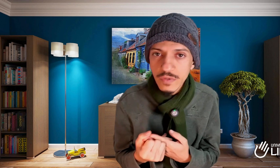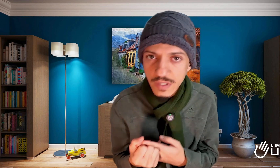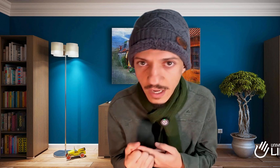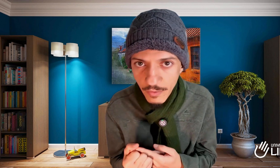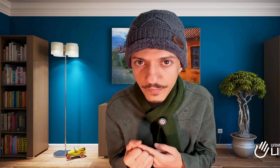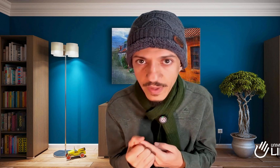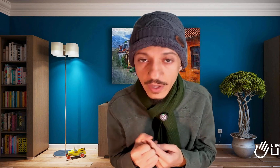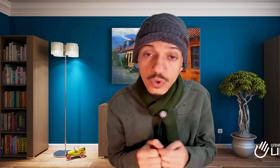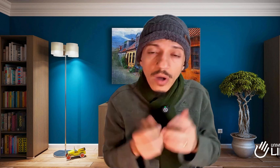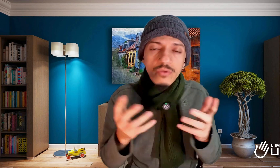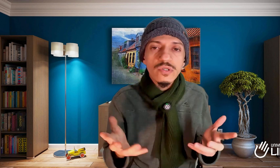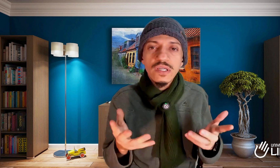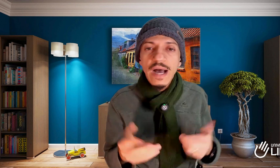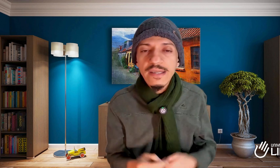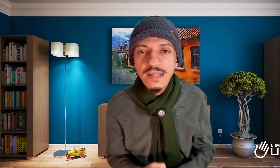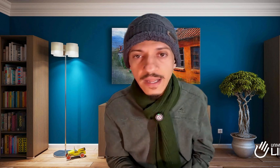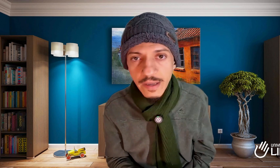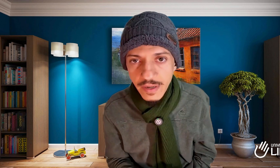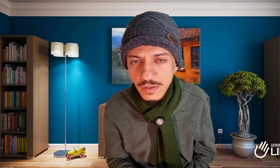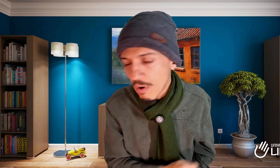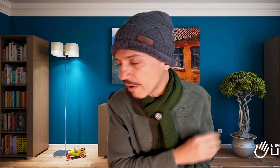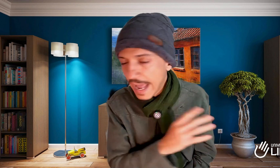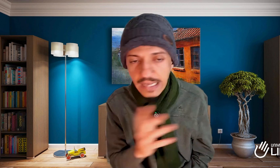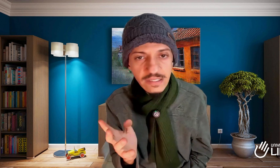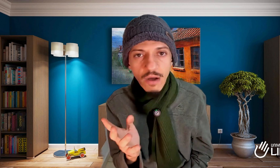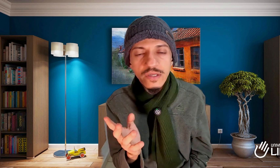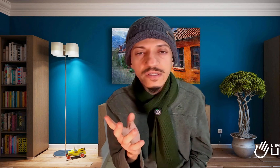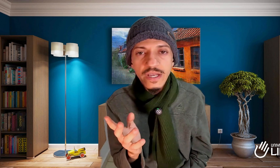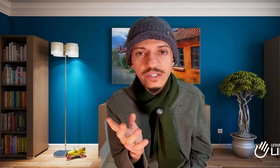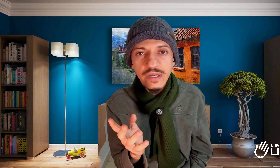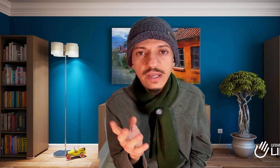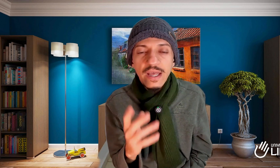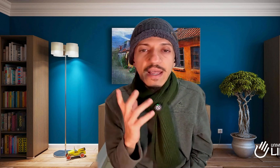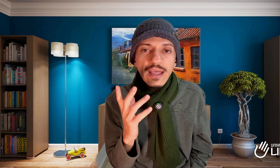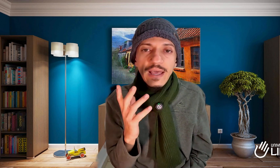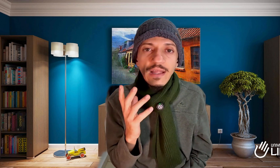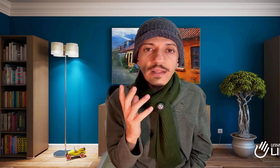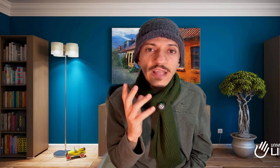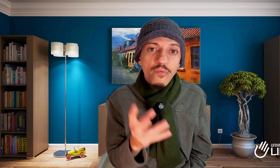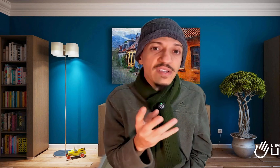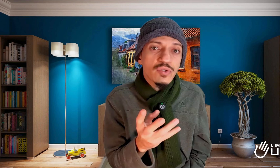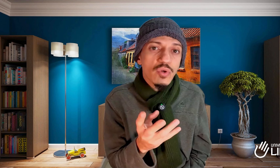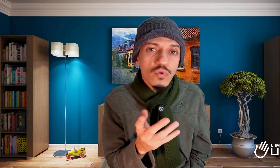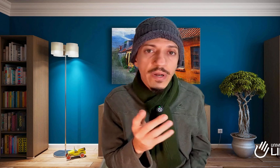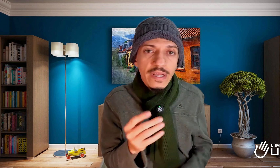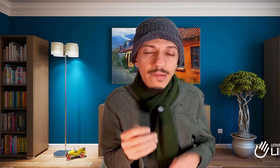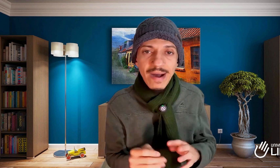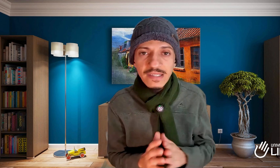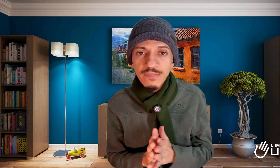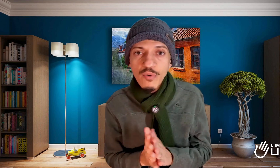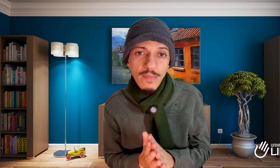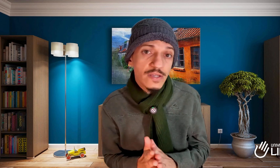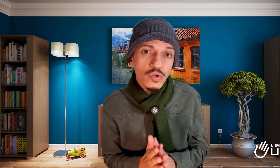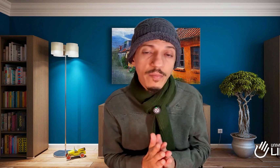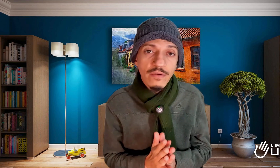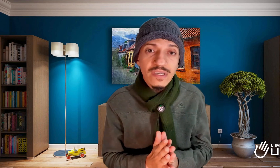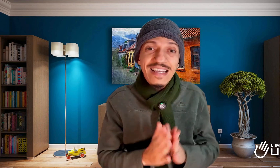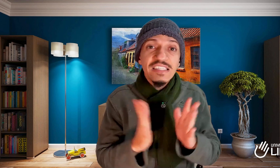sinal. E todos os sinais da Libras, qualquer sinal que seja, ele tem uma estrutura que passa por mais ou menos